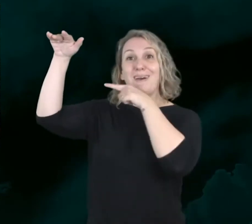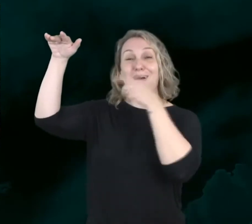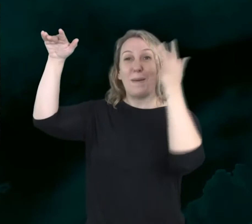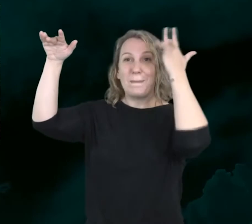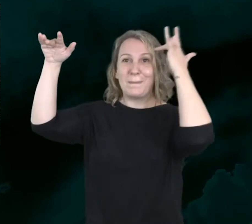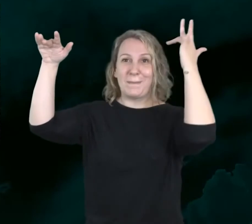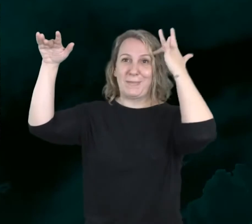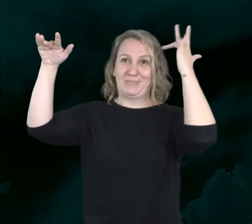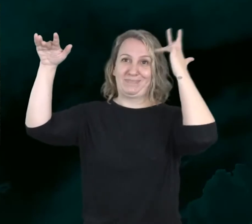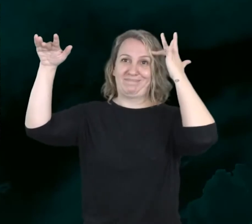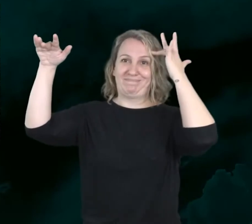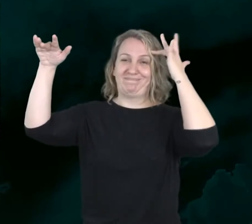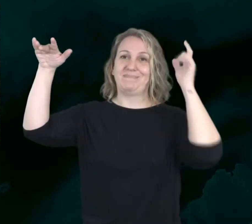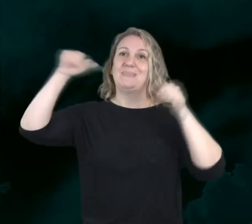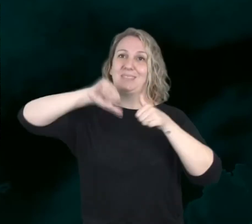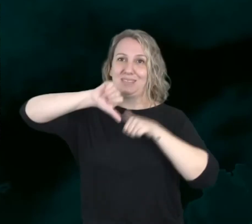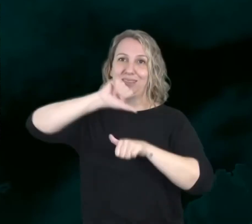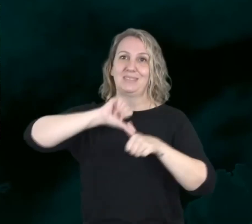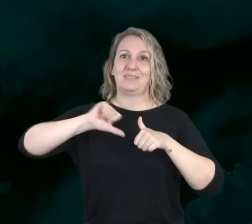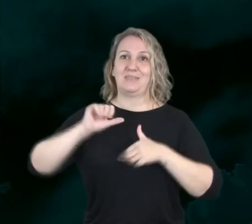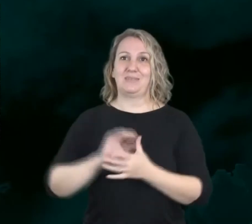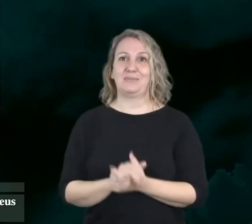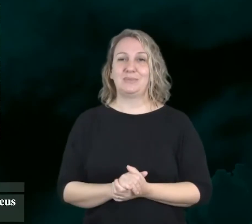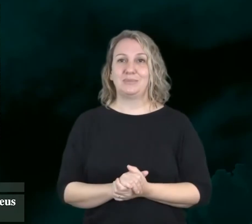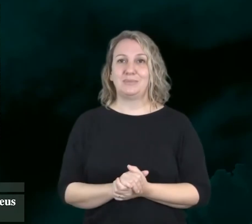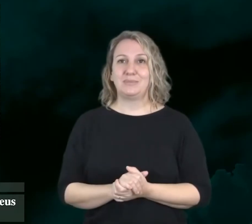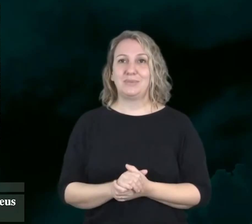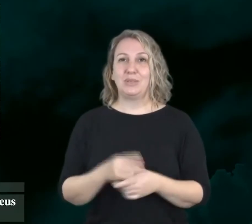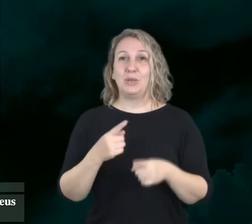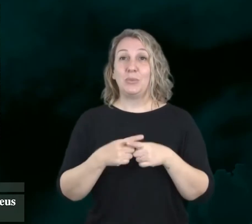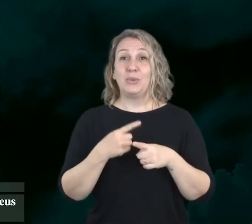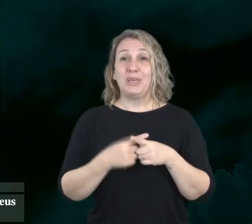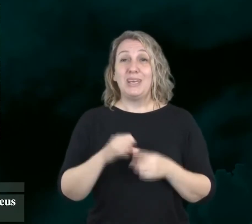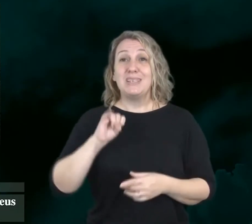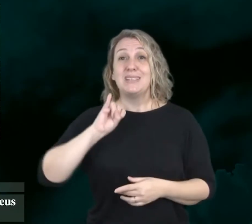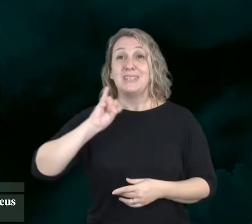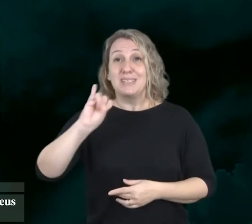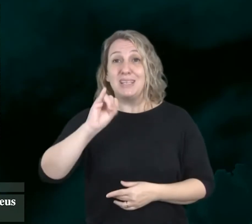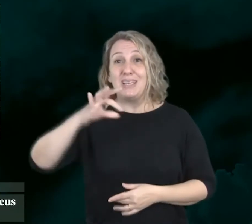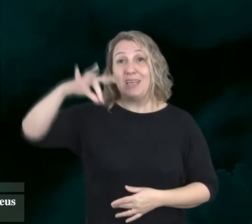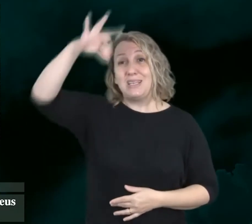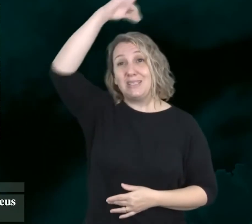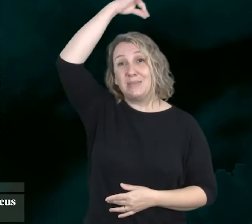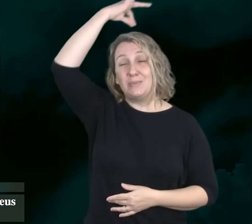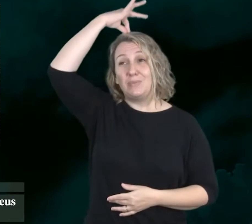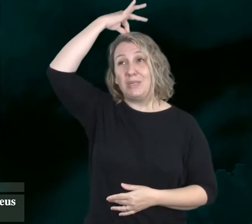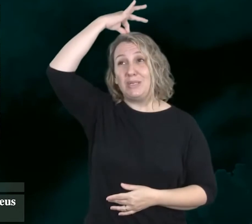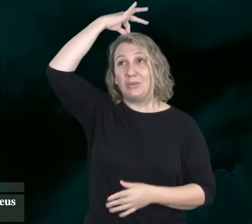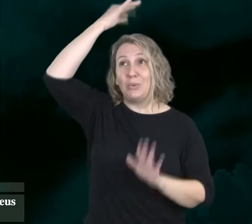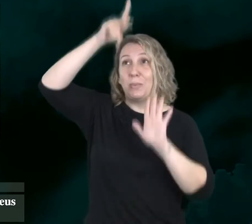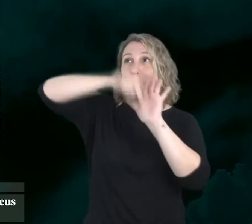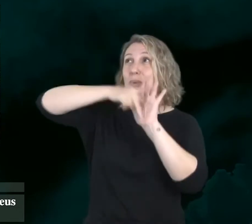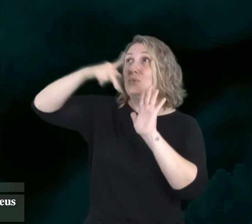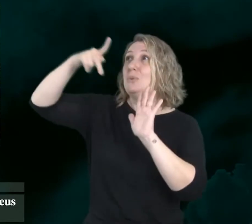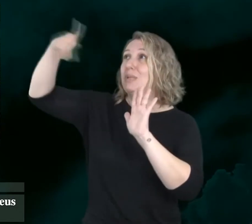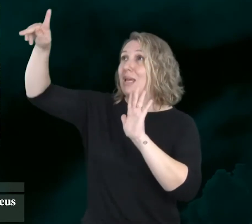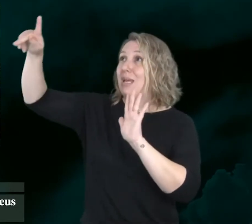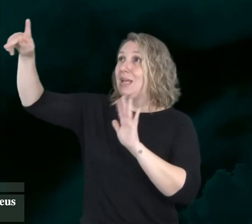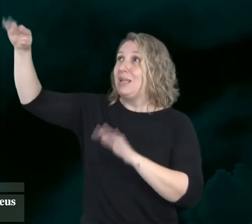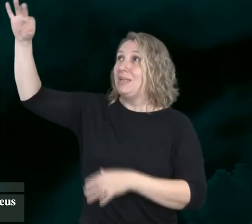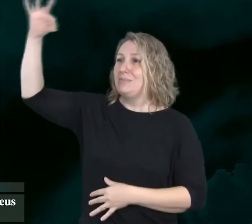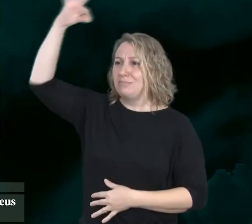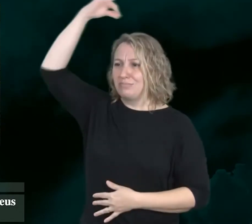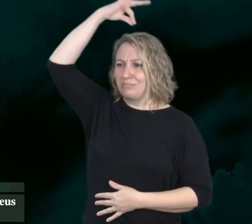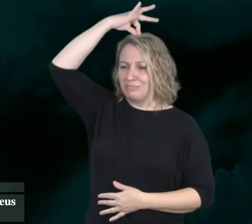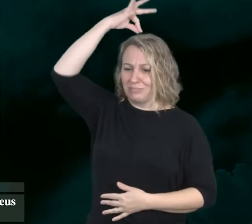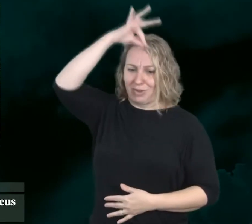8 fala assim: pois todos os que são guiados pelo Espírito de Deus são filhos de Deus. Agora, esses filhos aqui